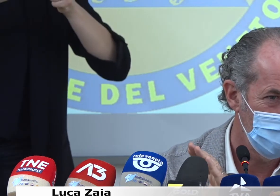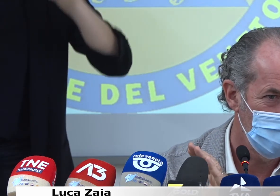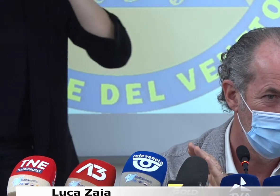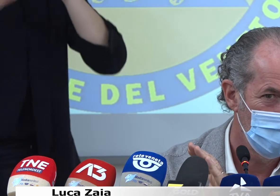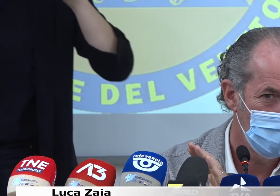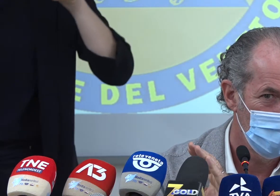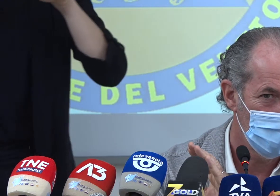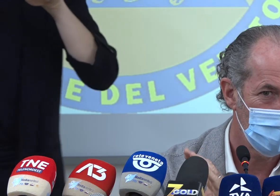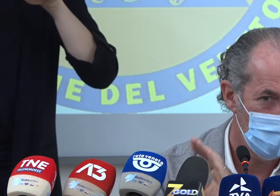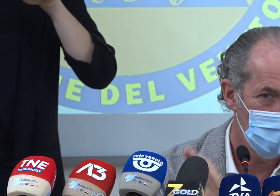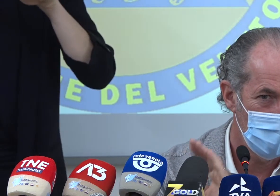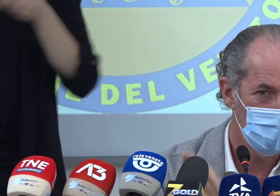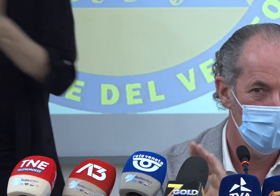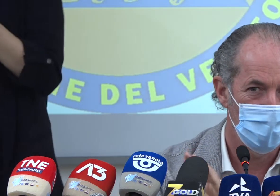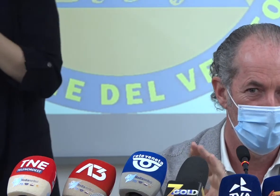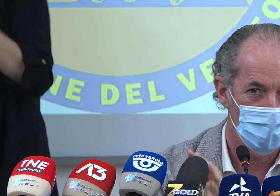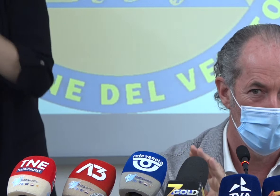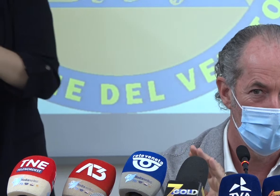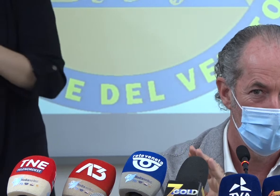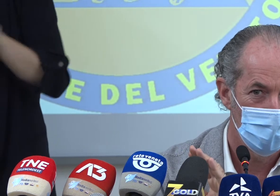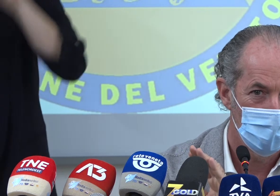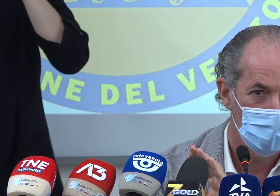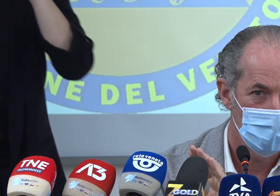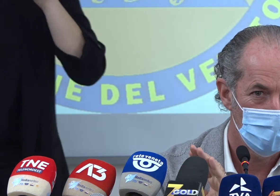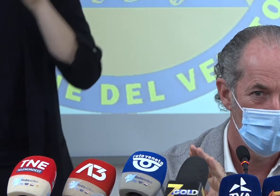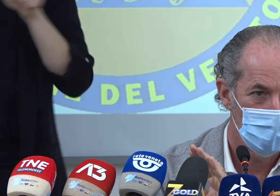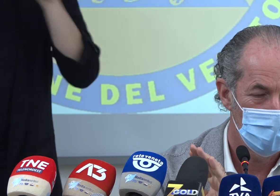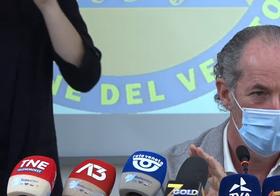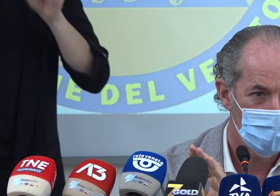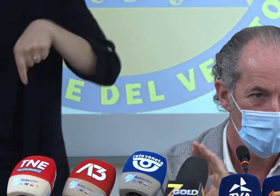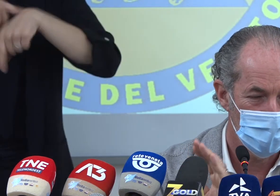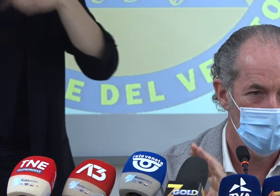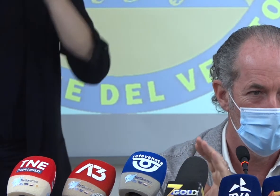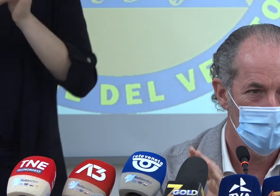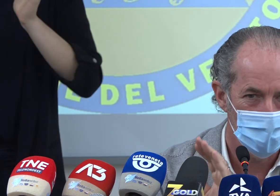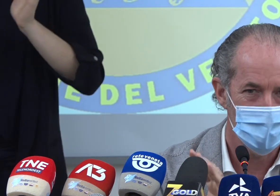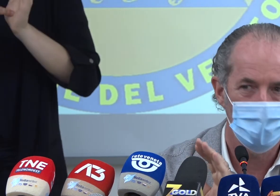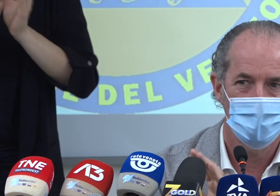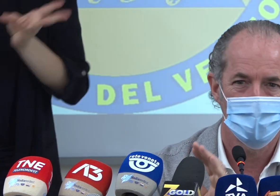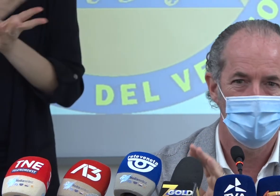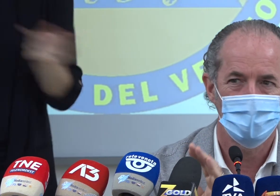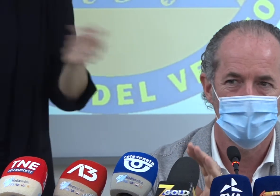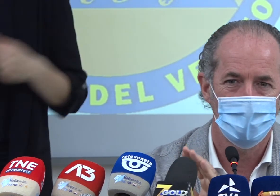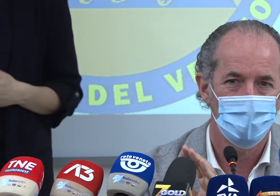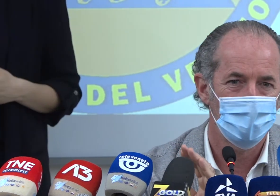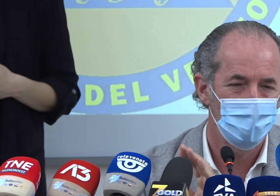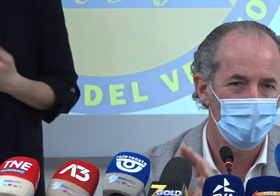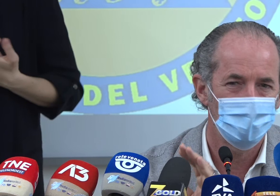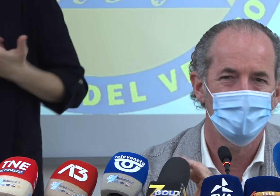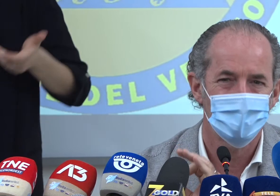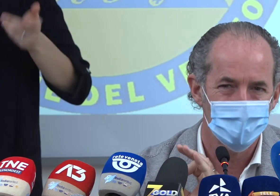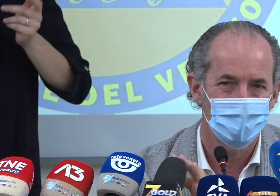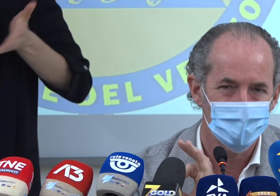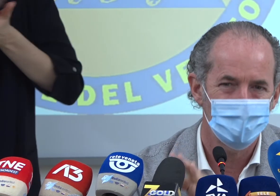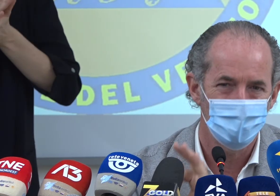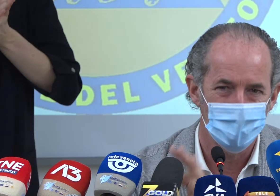Banane, che noi non abbiamo più il coprifuoco. Cioè, questo sulla stampa internazionale ci sarà, perché il Veneto ha